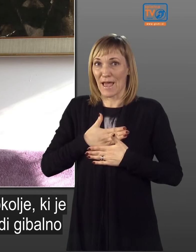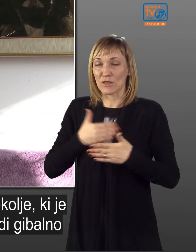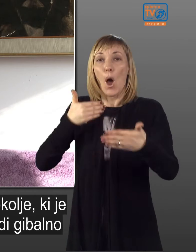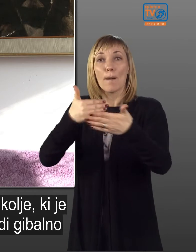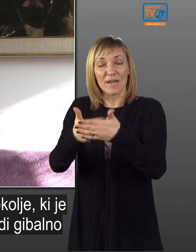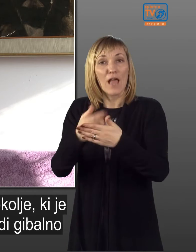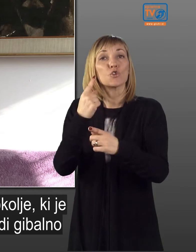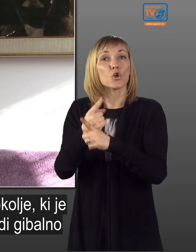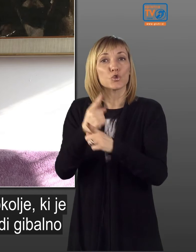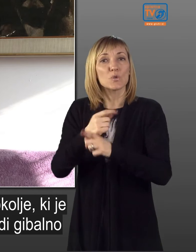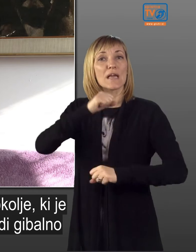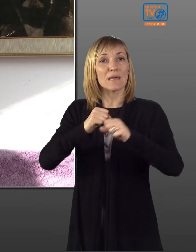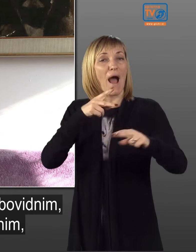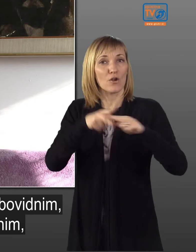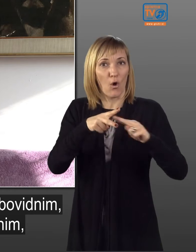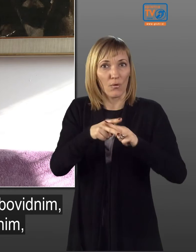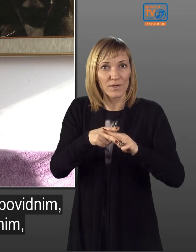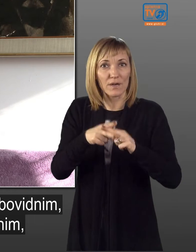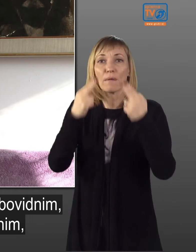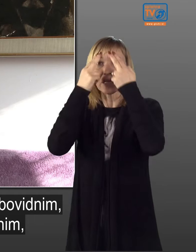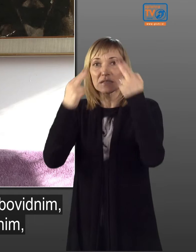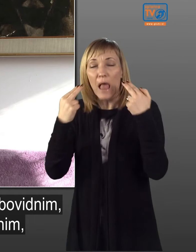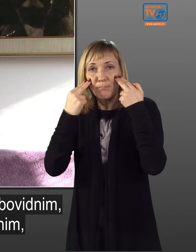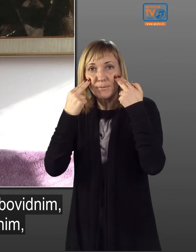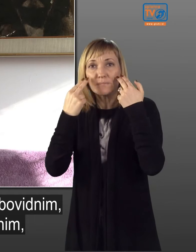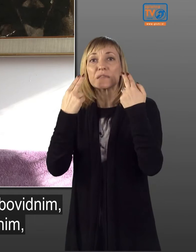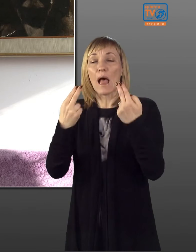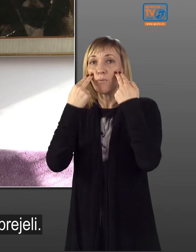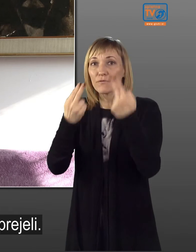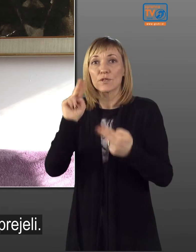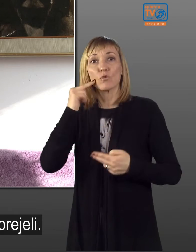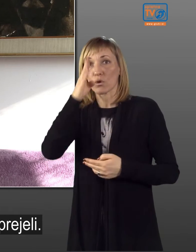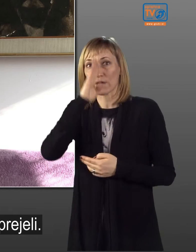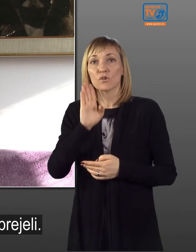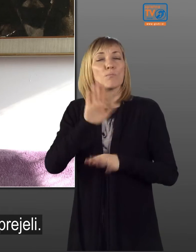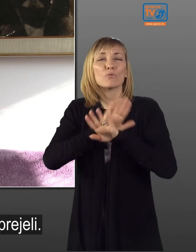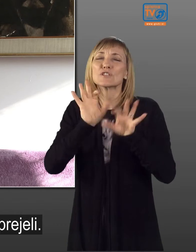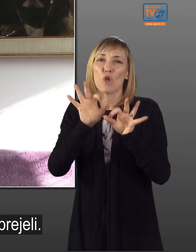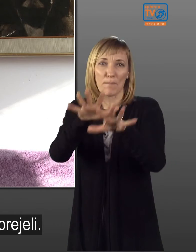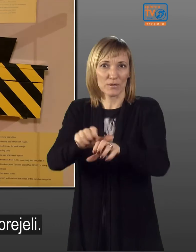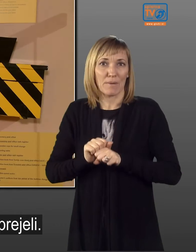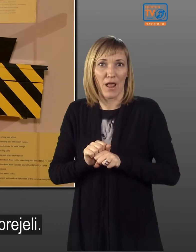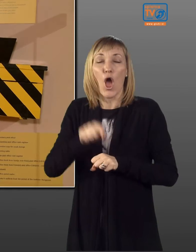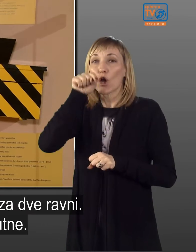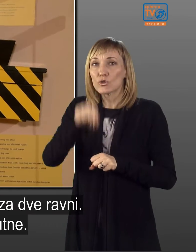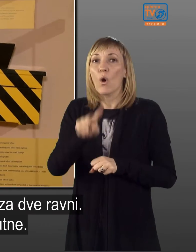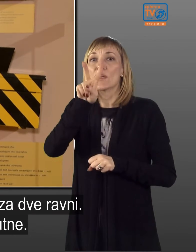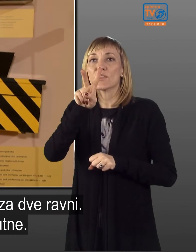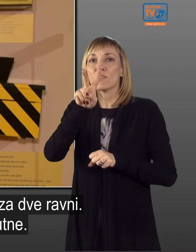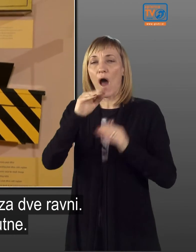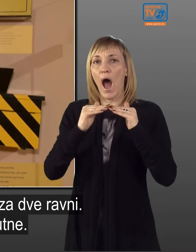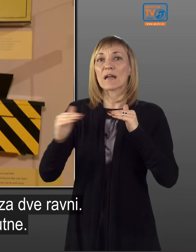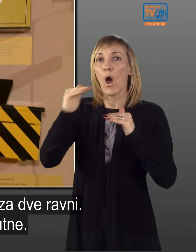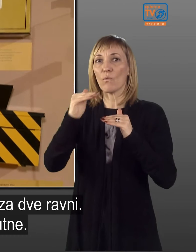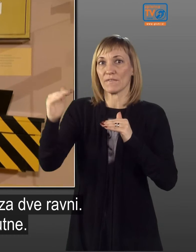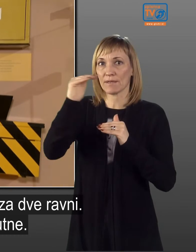prijetno, prilagojeno tudi gibalno oviranim, slepim, slabovidnim, gluhim, naglušnim, bodo vsi to dobro sprejeli. Tukaj gre za 2 ravni,